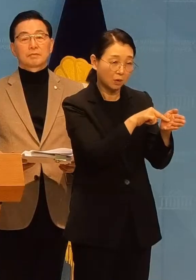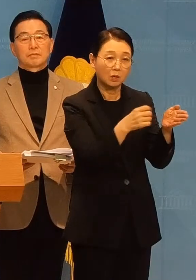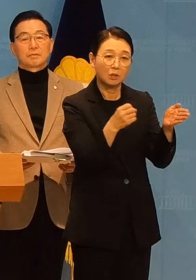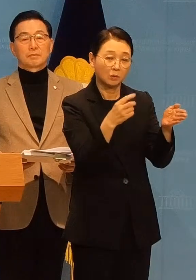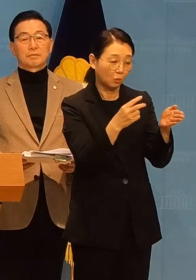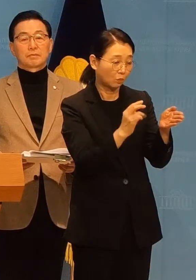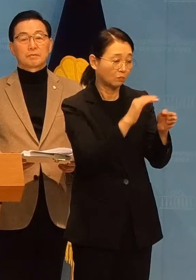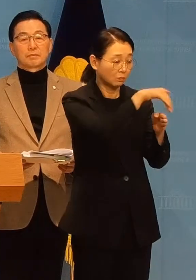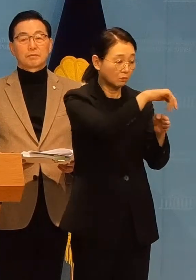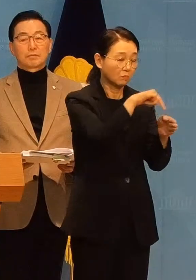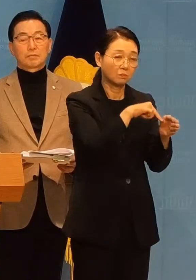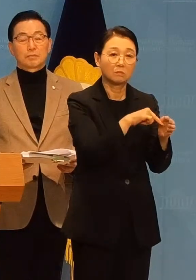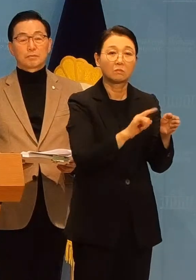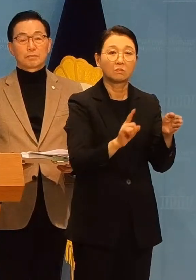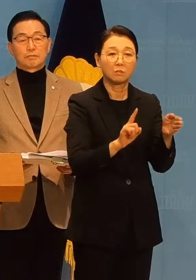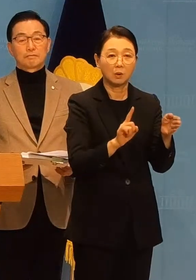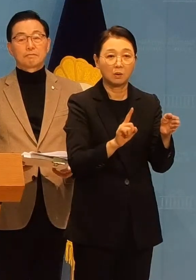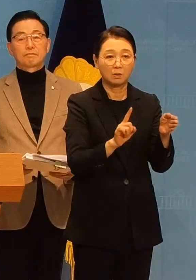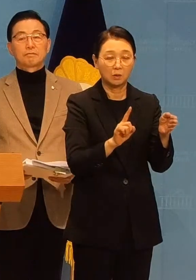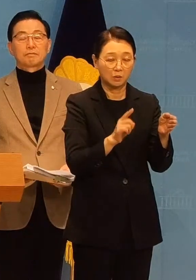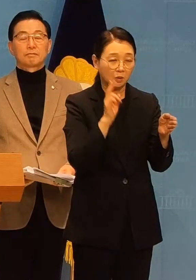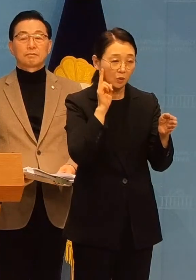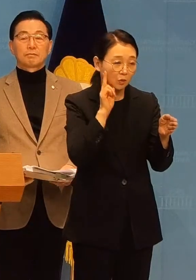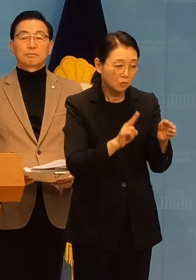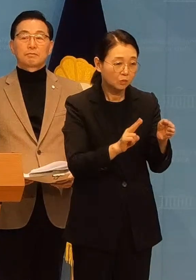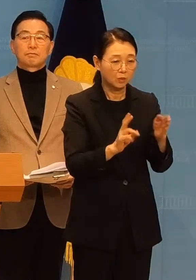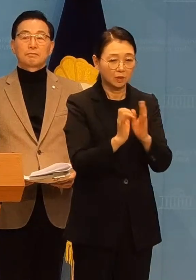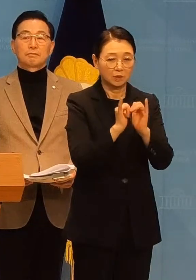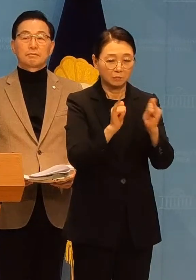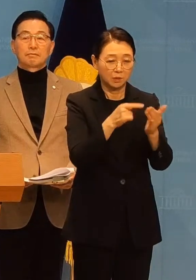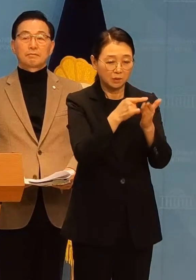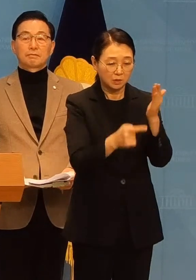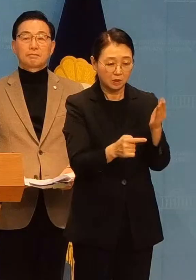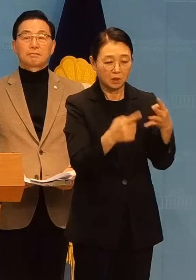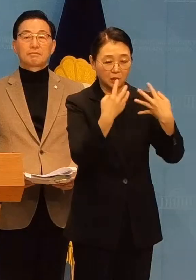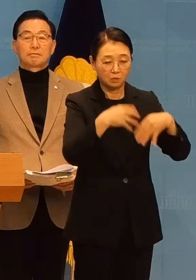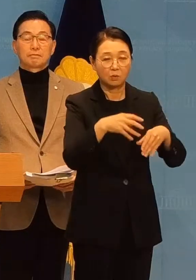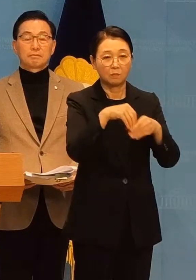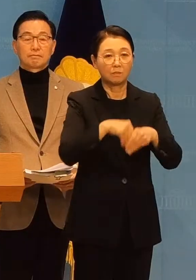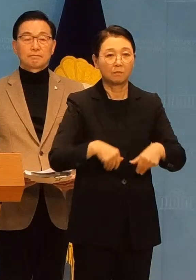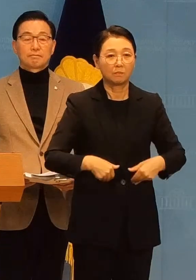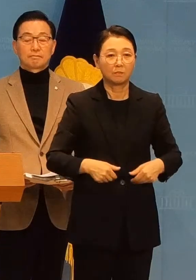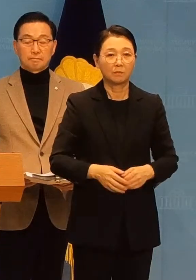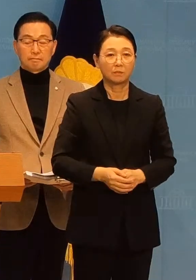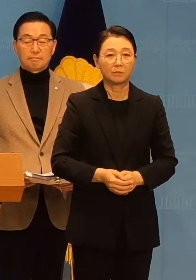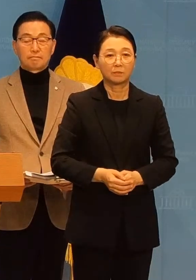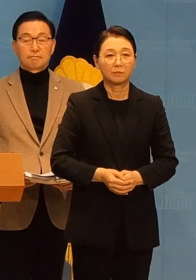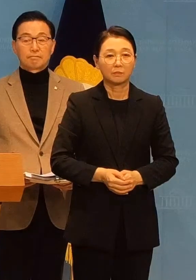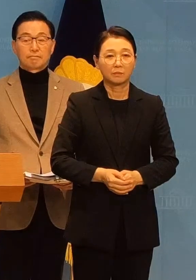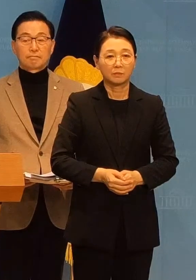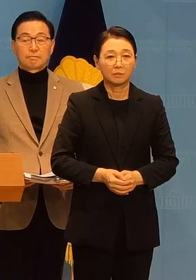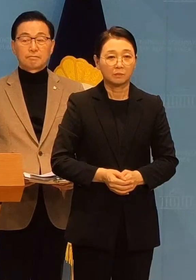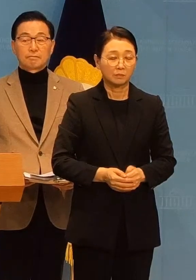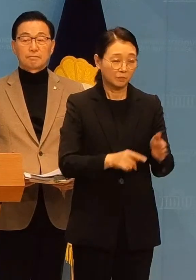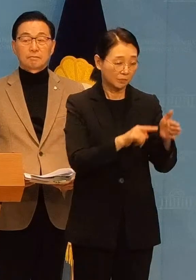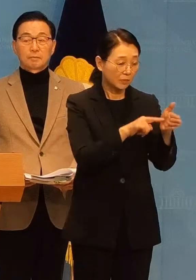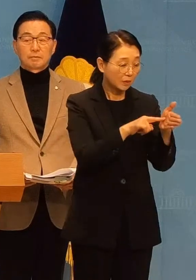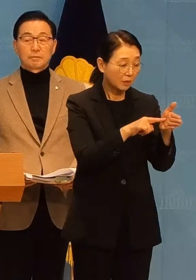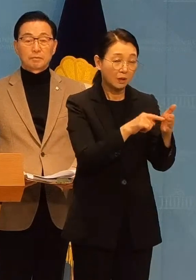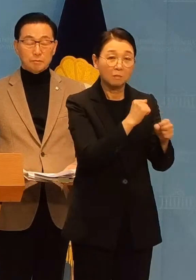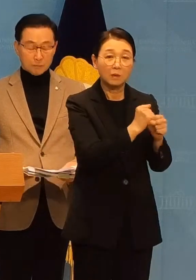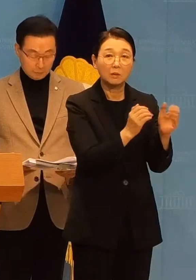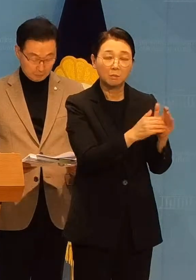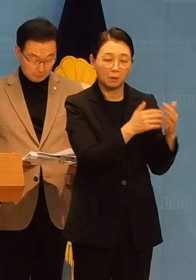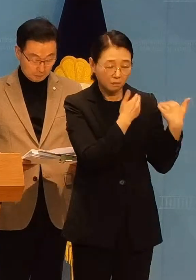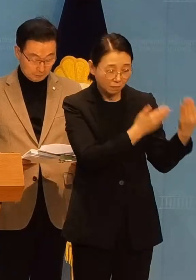둔덕 역시 당연히 중대 시민재해 요건에 포함돼야 합니다. 죽음의 둔덕을 만들고 방치한 데